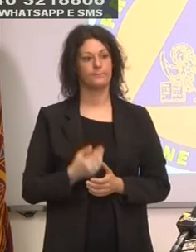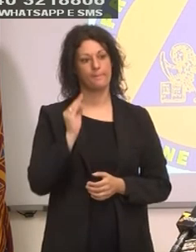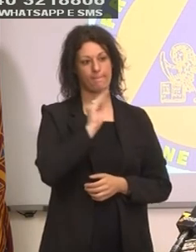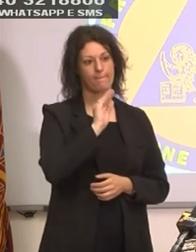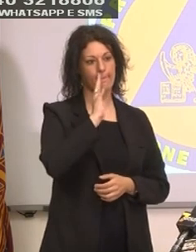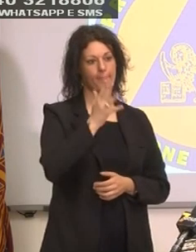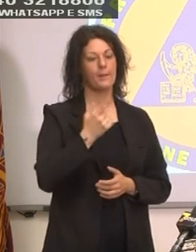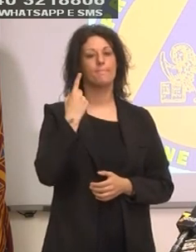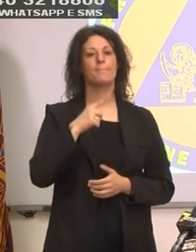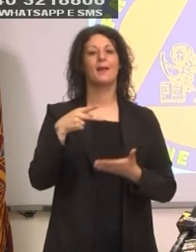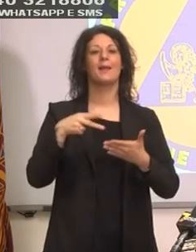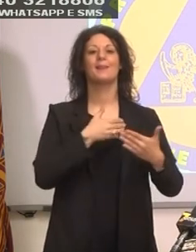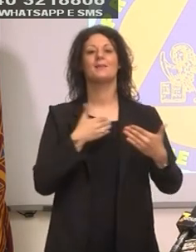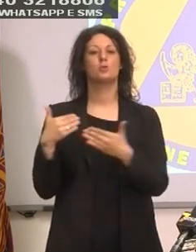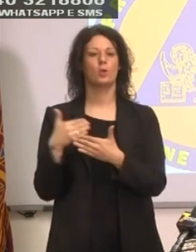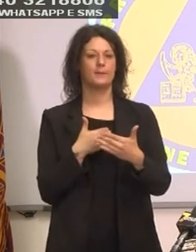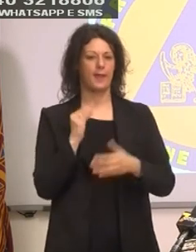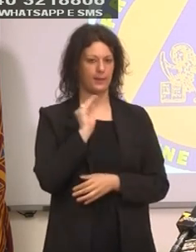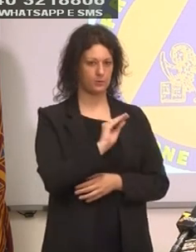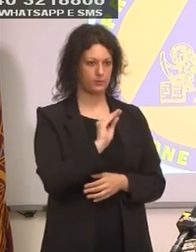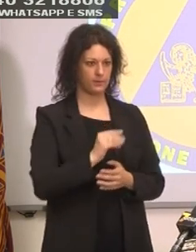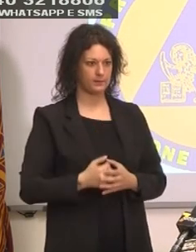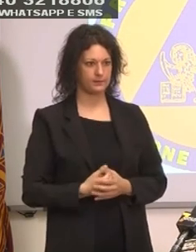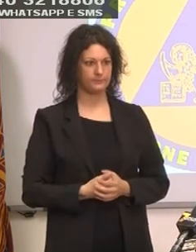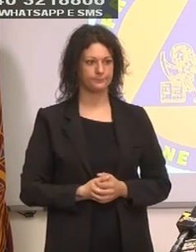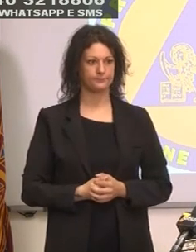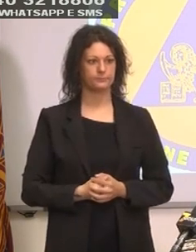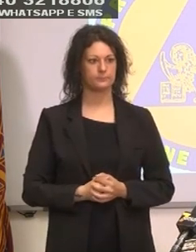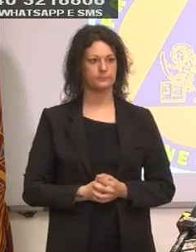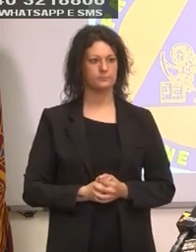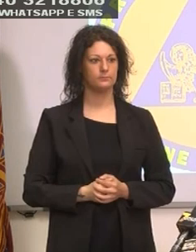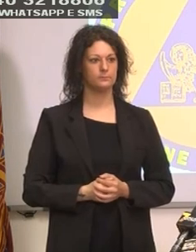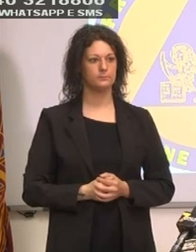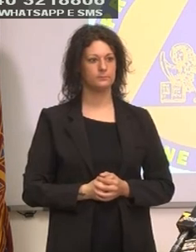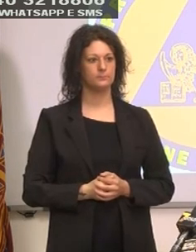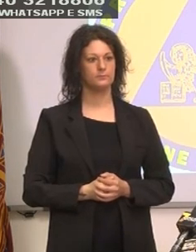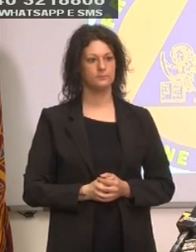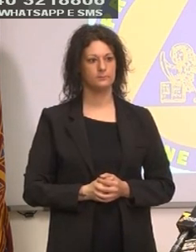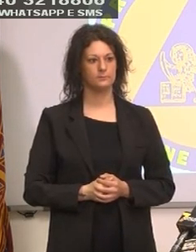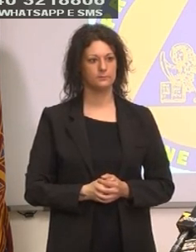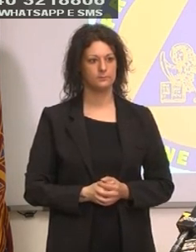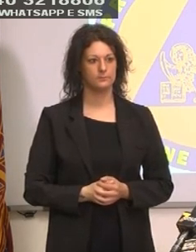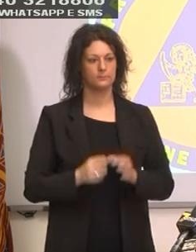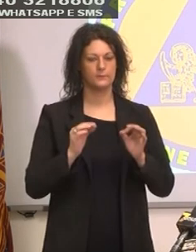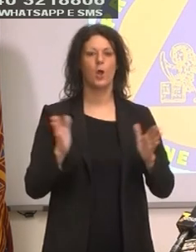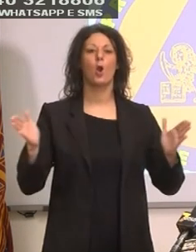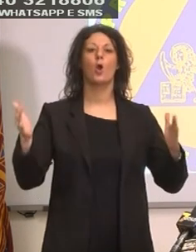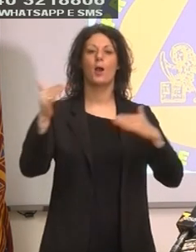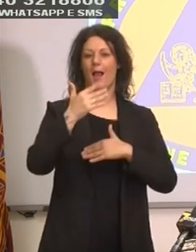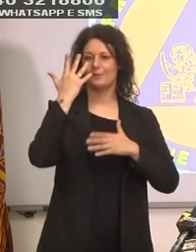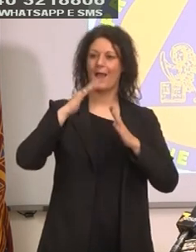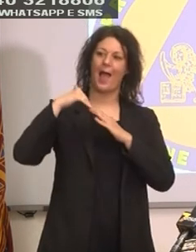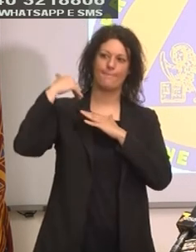quello che riguarda le discoteche. Sì. Cioè, la leggo come mi è stata posta, i locali all'aperto,